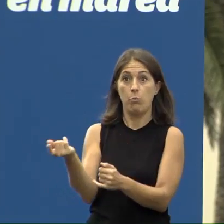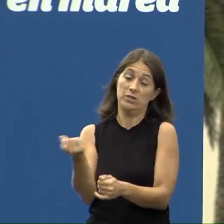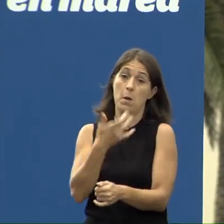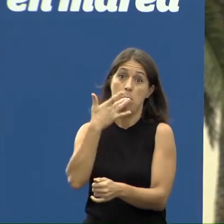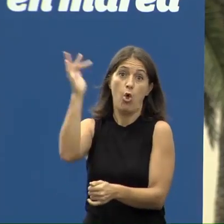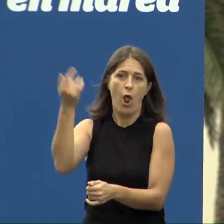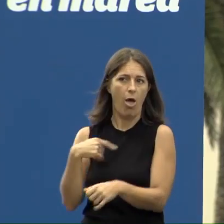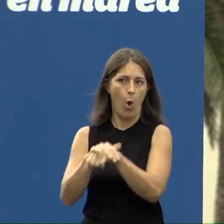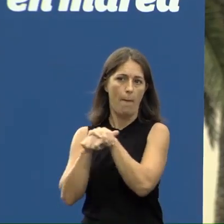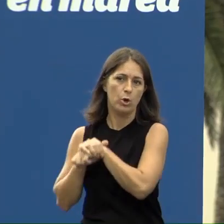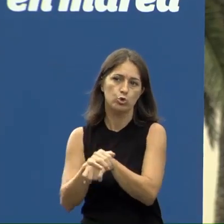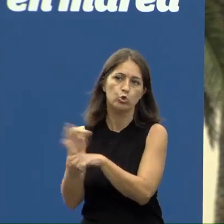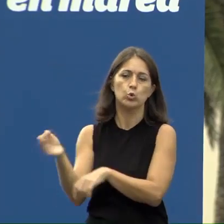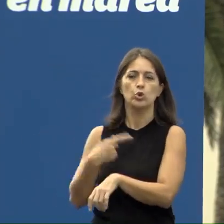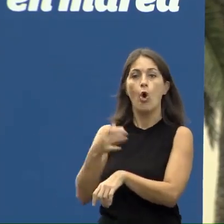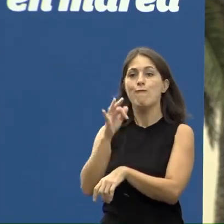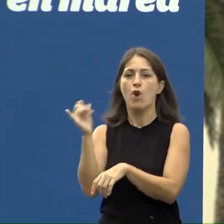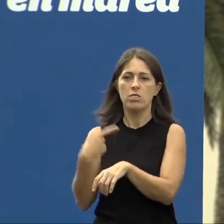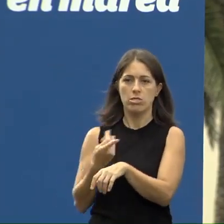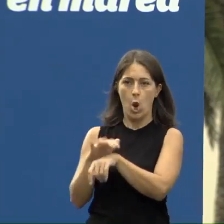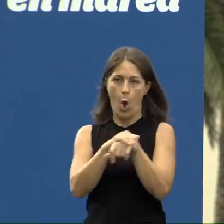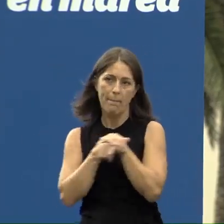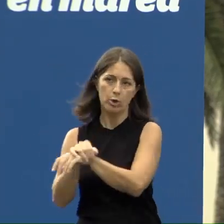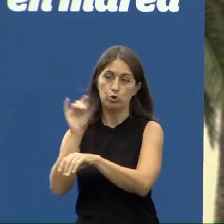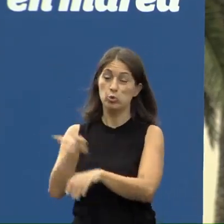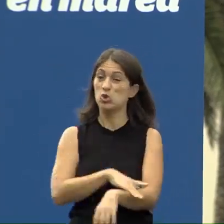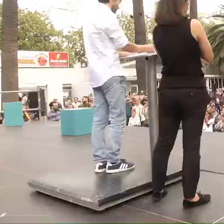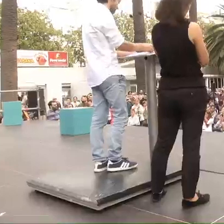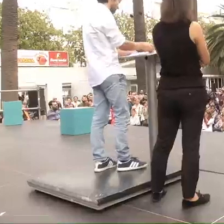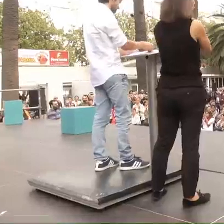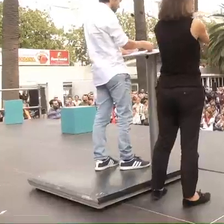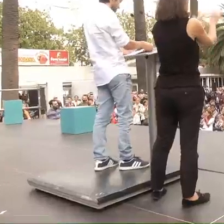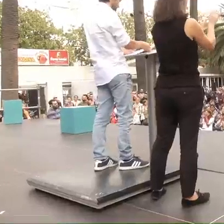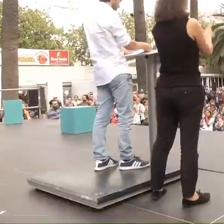Dorado, amigos de Florentino e amigos das grandes multinacionais.